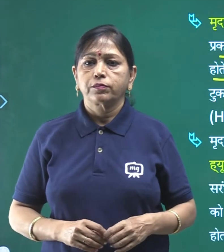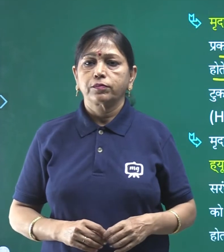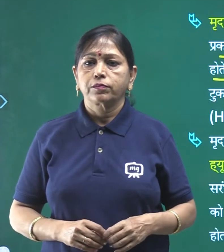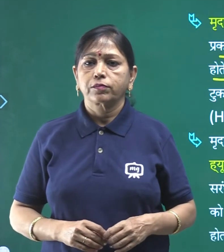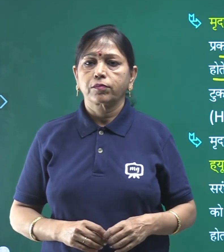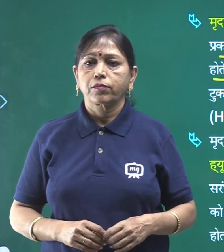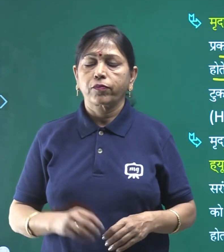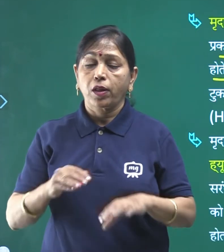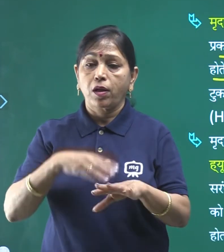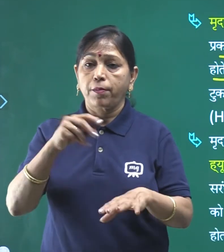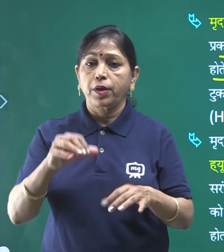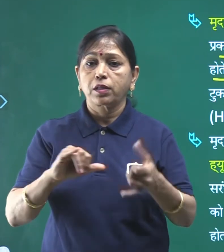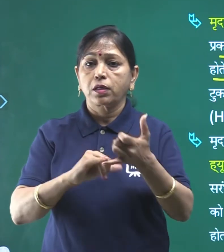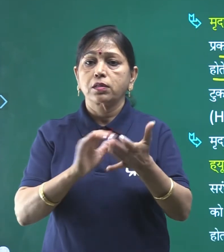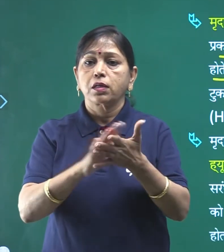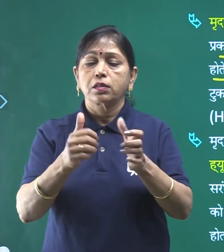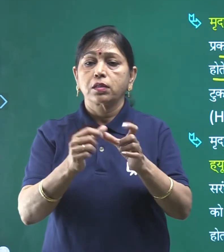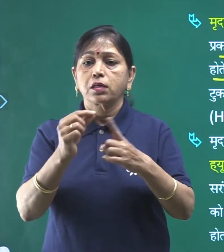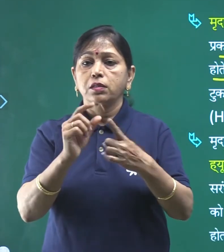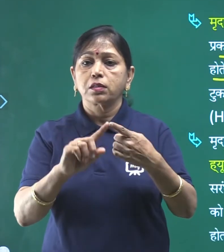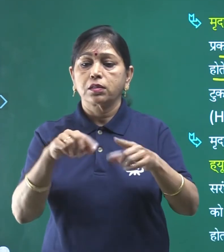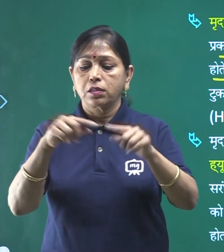उत्तर प्रदेश की संरचना का आ आ